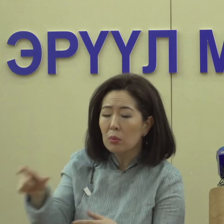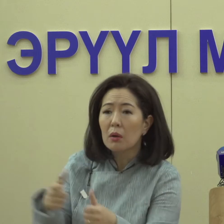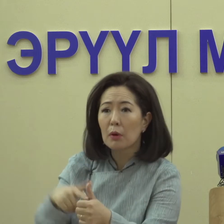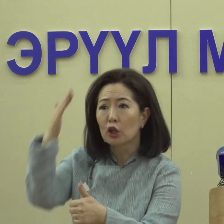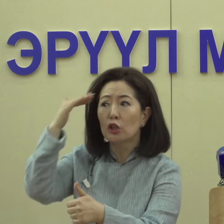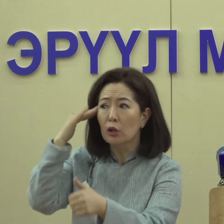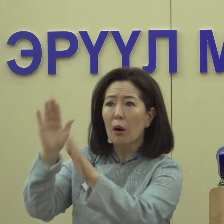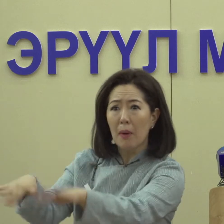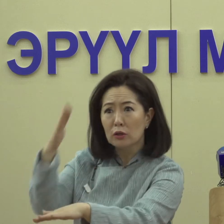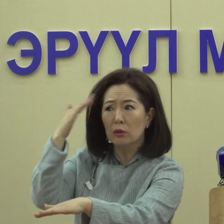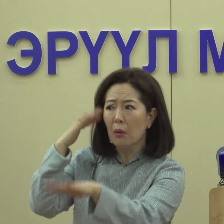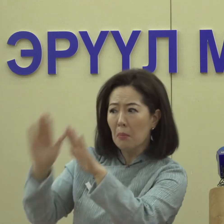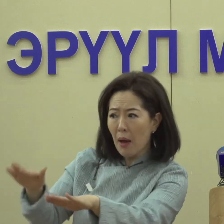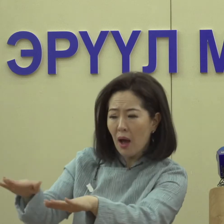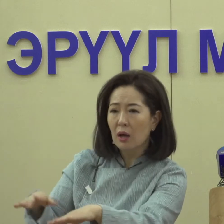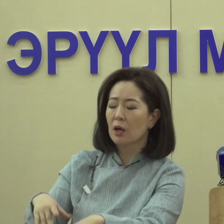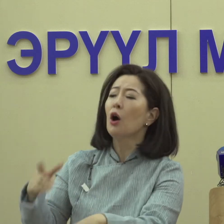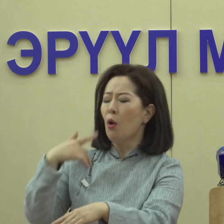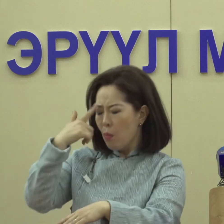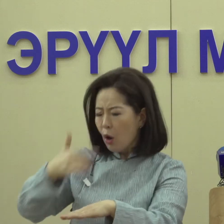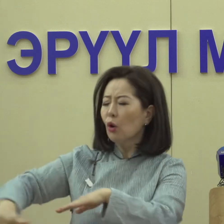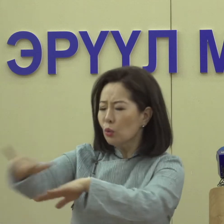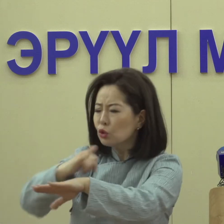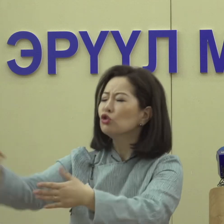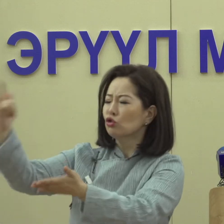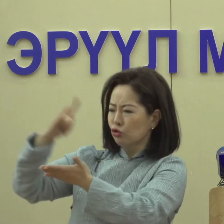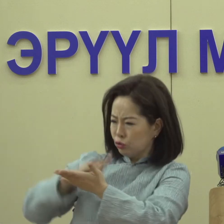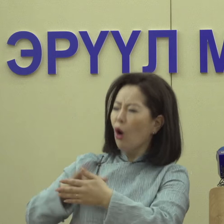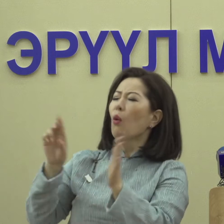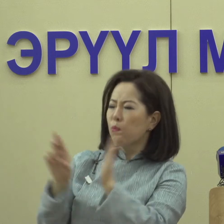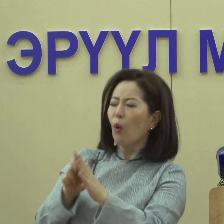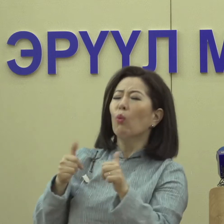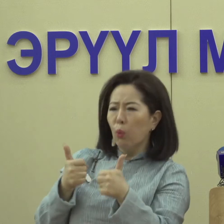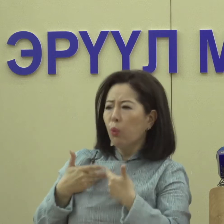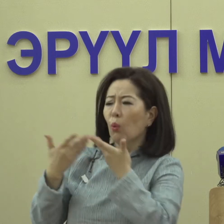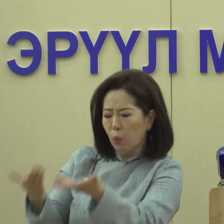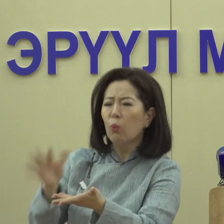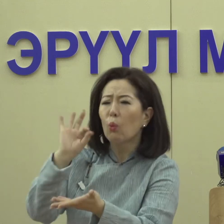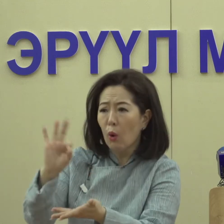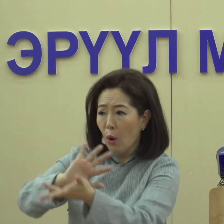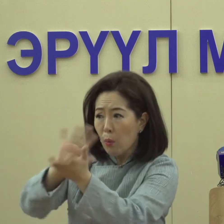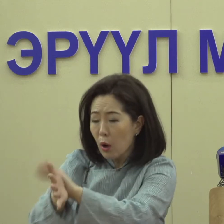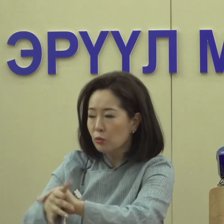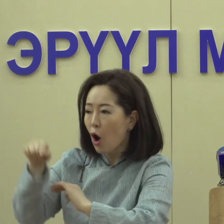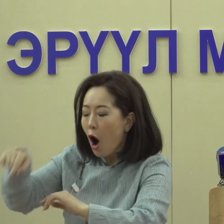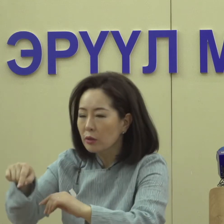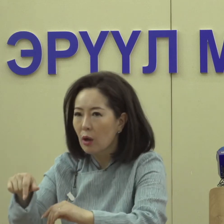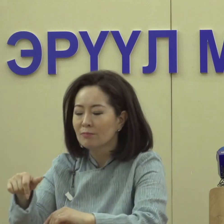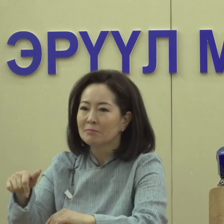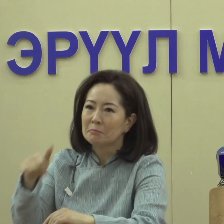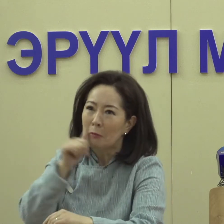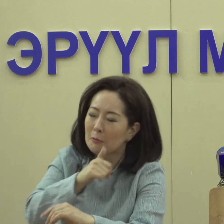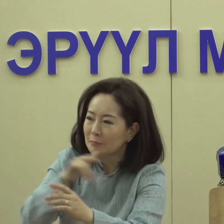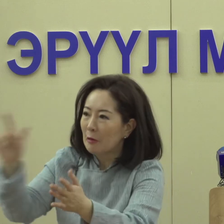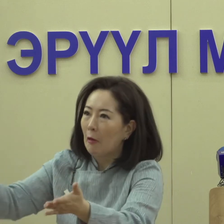бол эх орондоо ирэх боломж нь бол нээлттэй байгаа. Тэгэхээр одоо бол солонгосоос Москвагаар дамжаад гэдэг юм уу, за